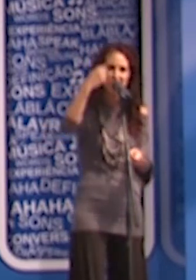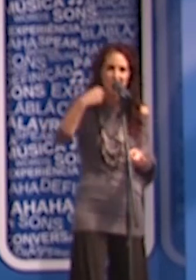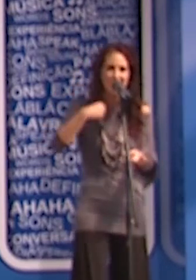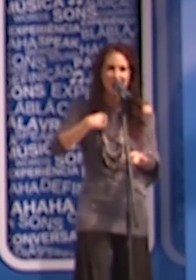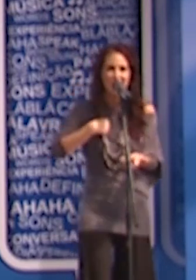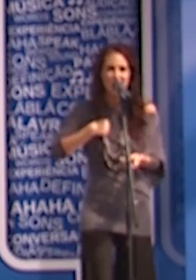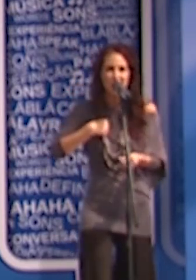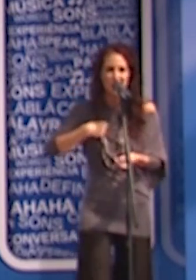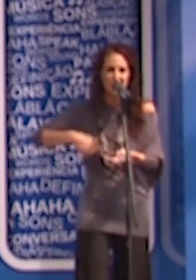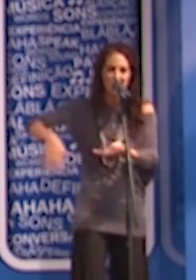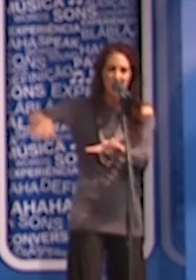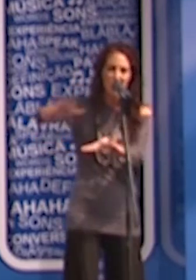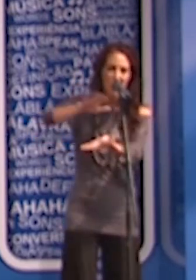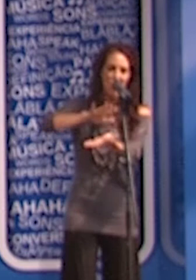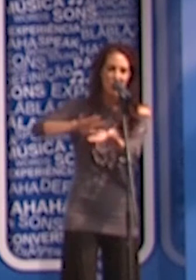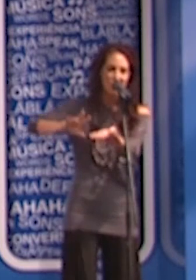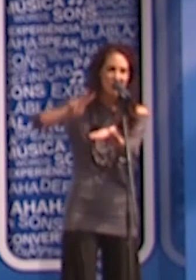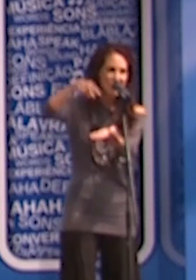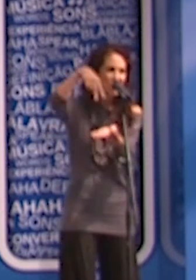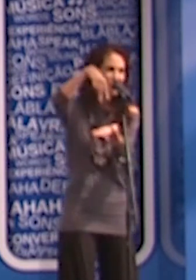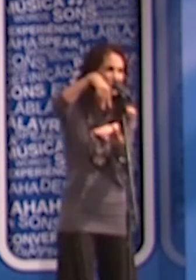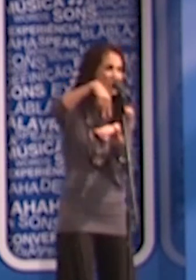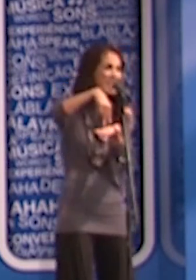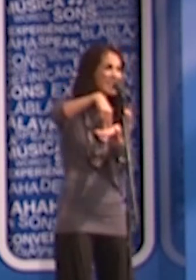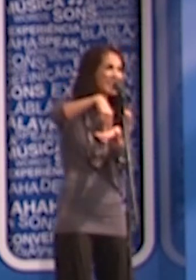sonhar comigo, onde